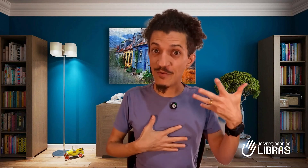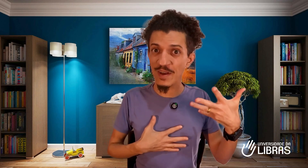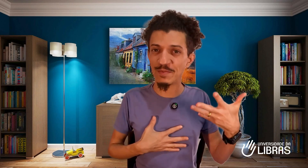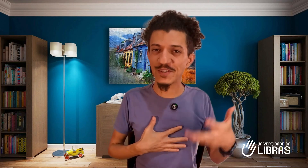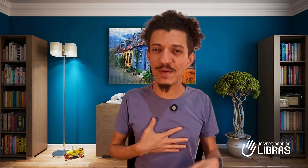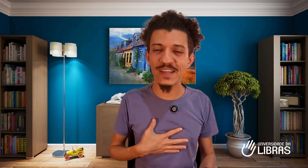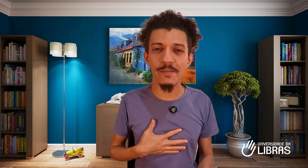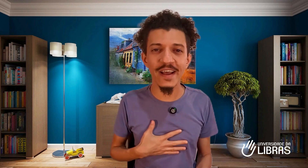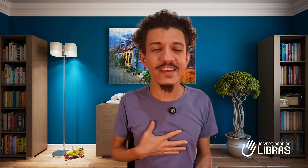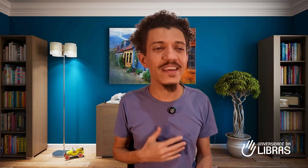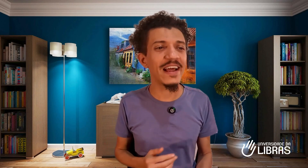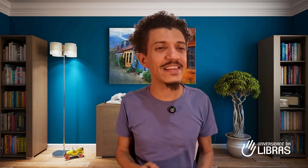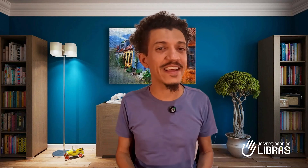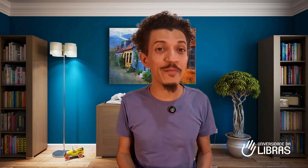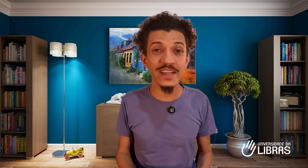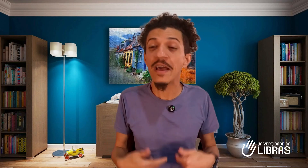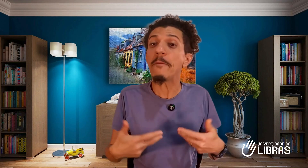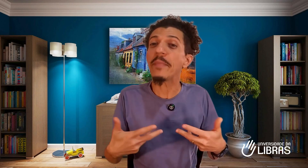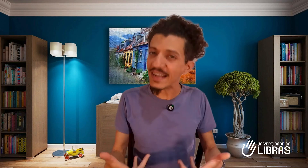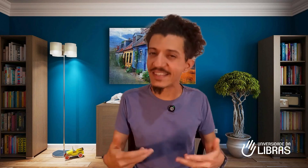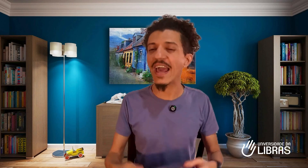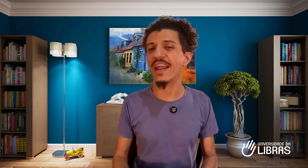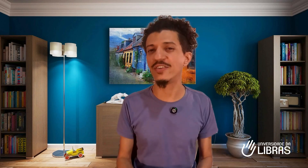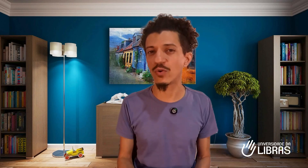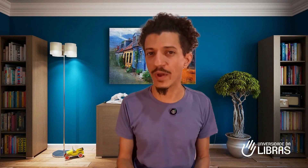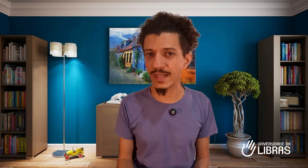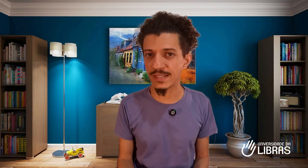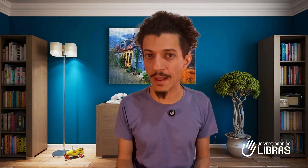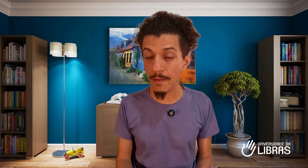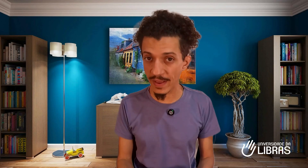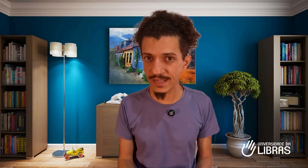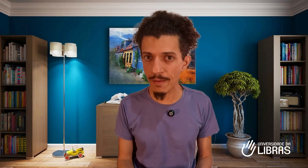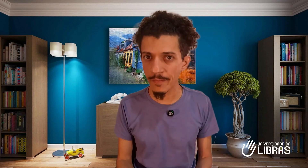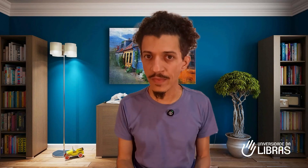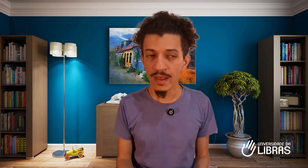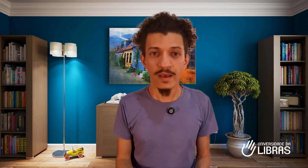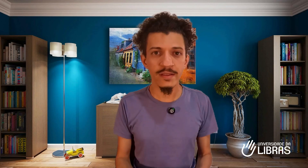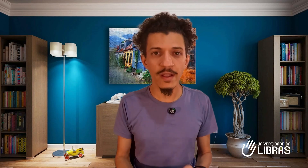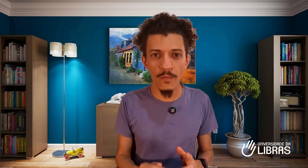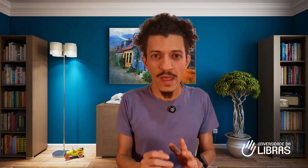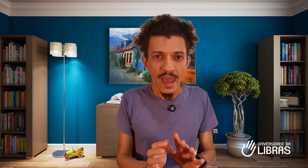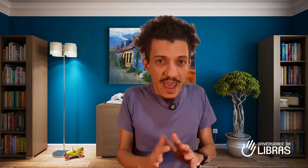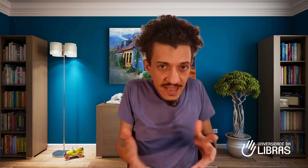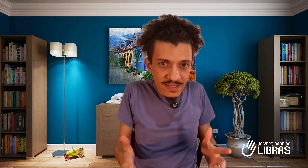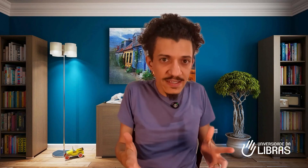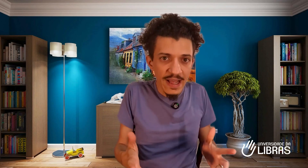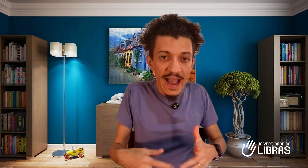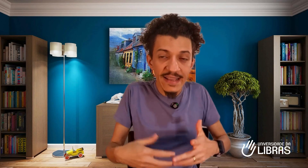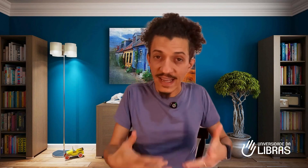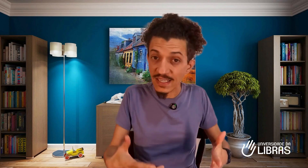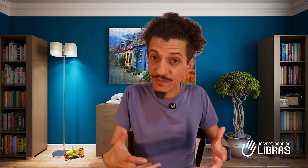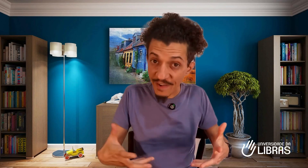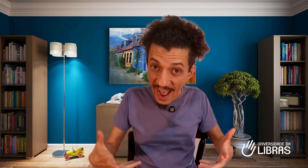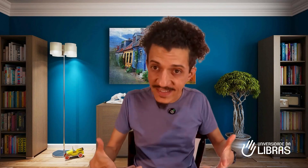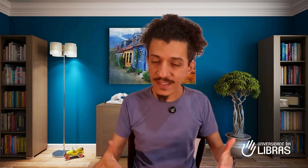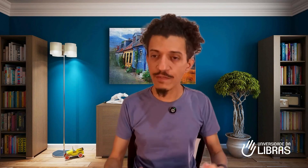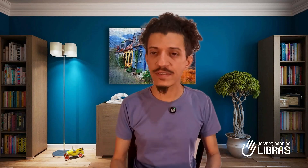expressão mais aberta, que é literalmente prazer em te conhecer, percebe? Então, esses sinais e essas frases que você viu